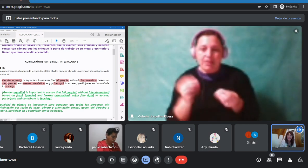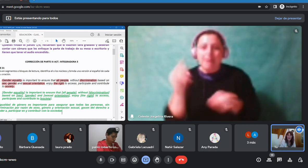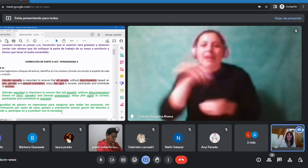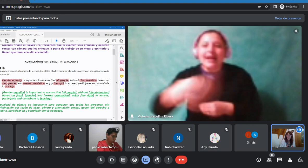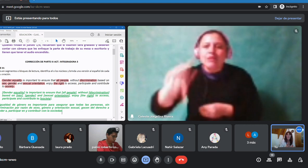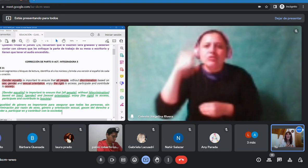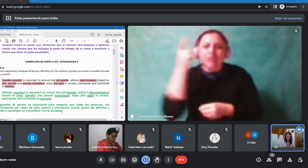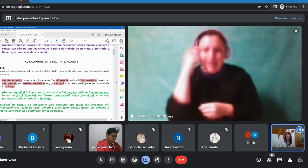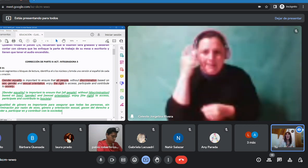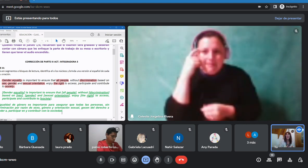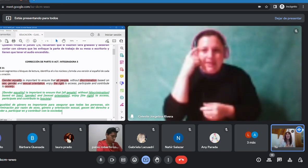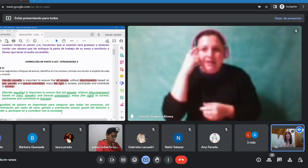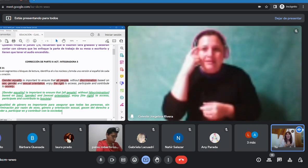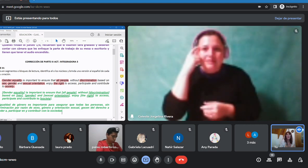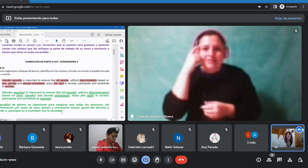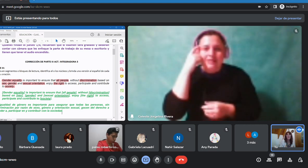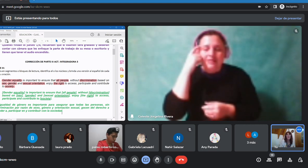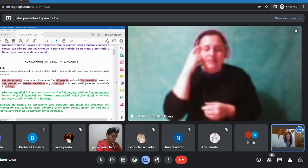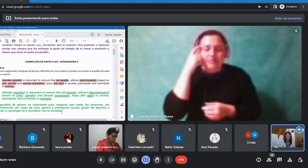cuenta